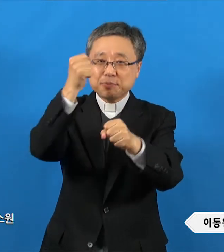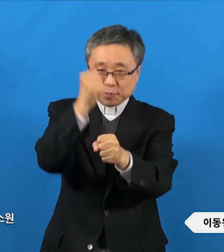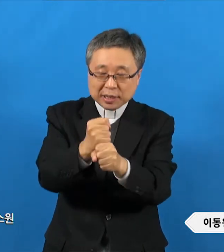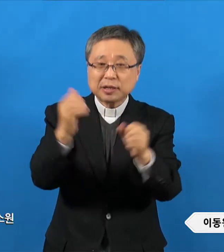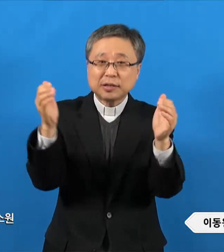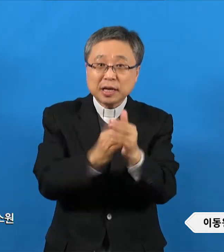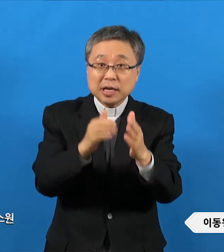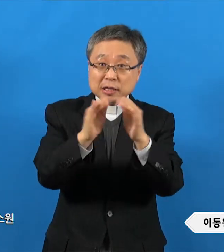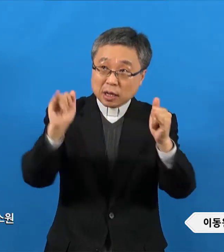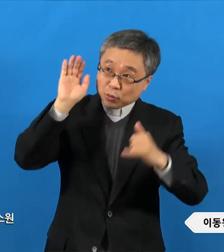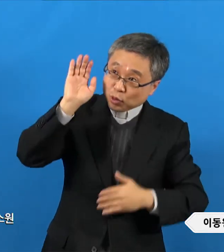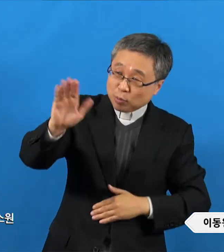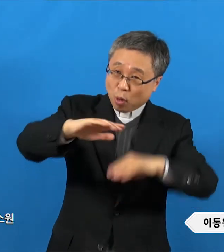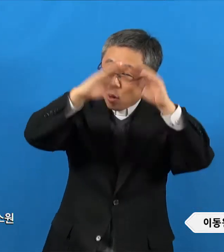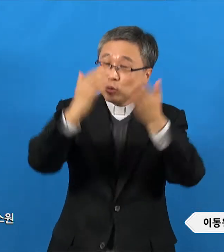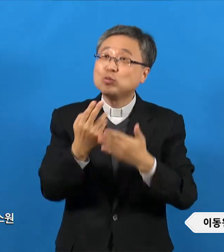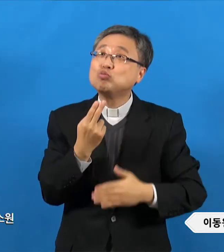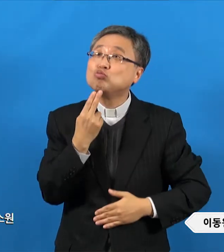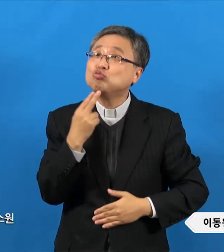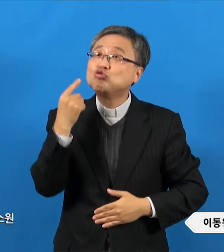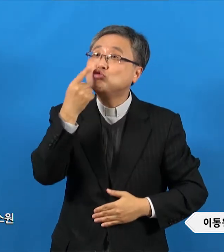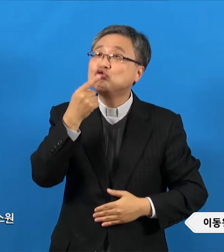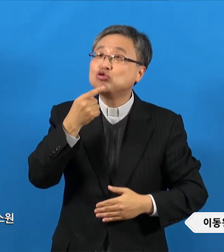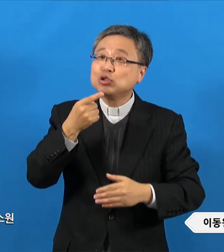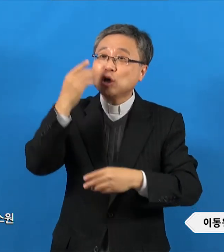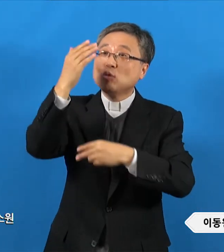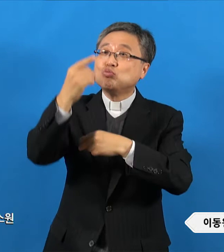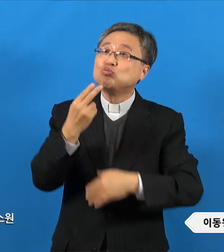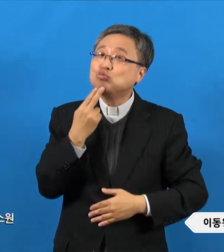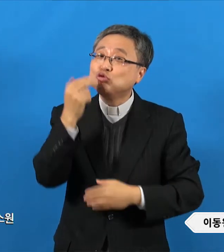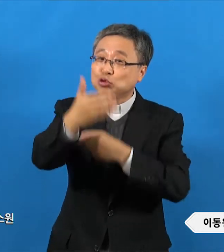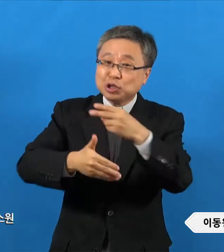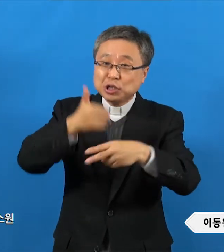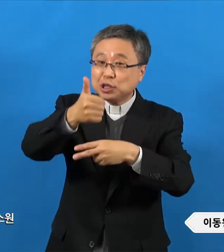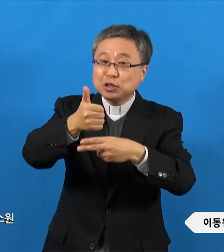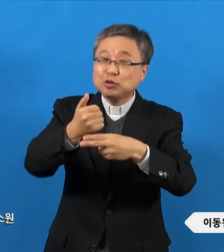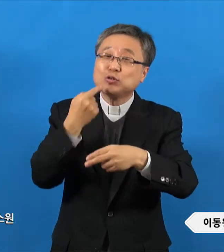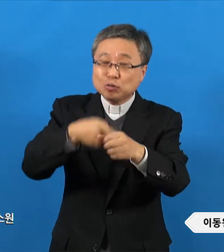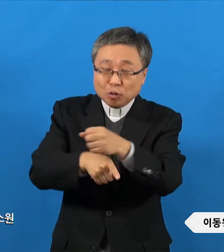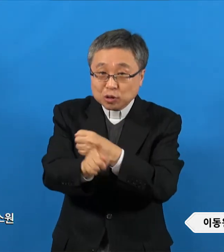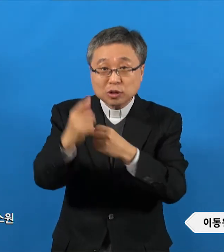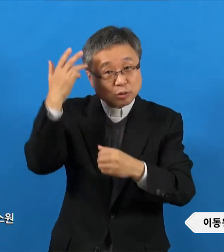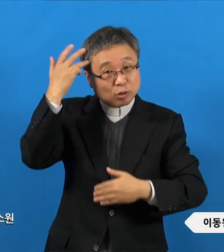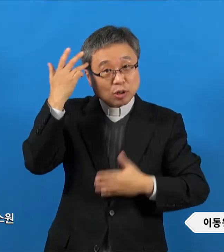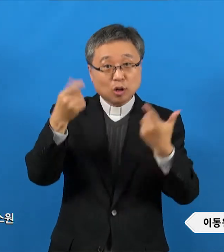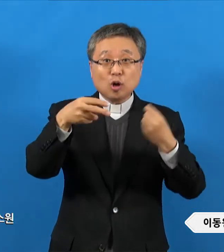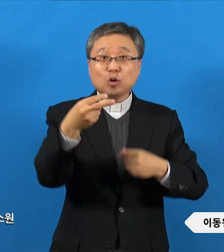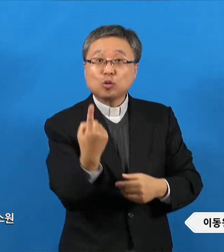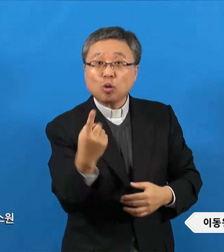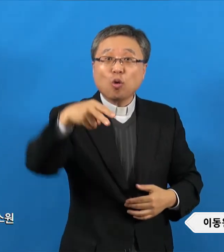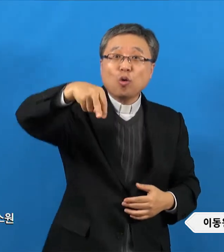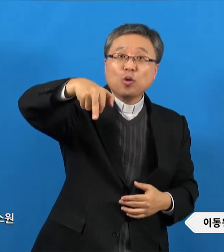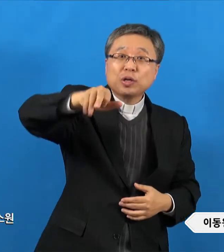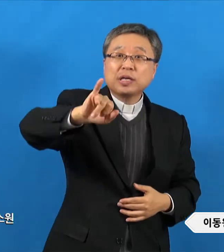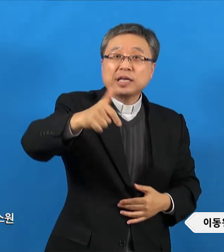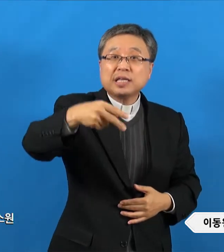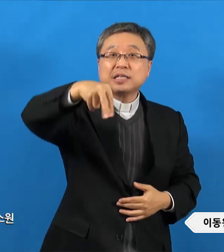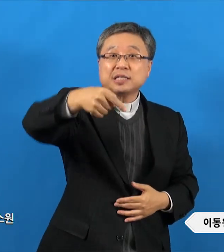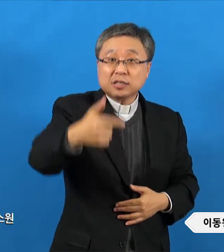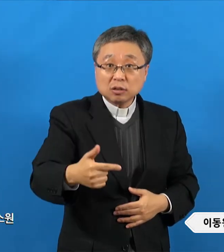이후에 모든 무신론 철학자의 주장이 똑같아요. 우리 시대에 많이 읽히는 도킨스의 선언도 똑같은 얘기입니다. 사람이 하나님을 만들었다는